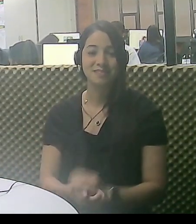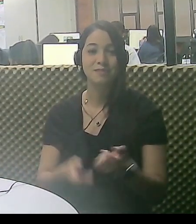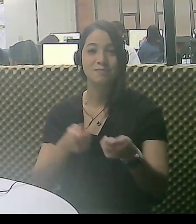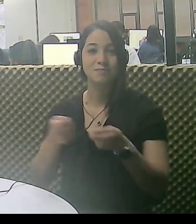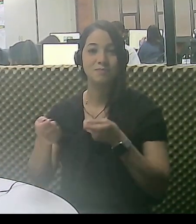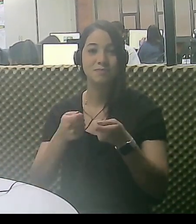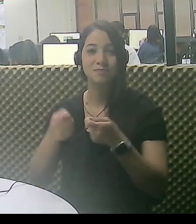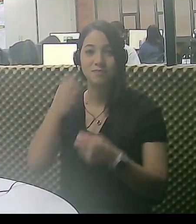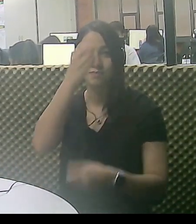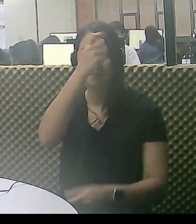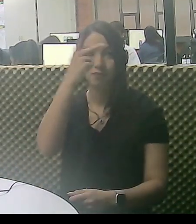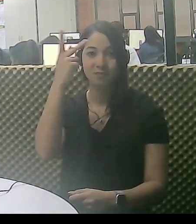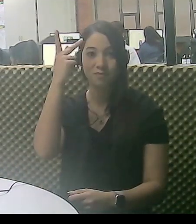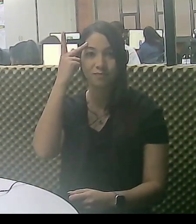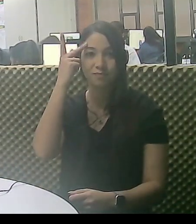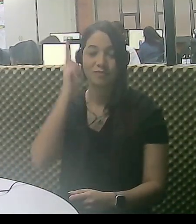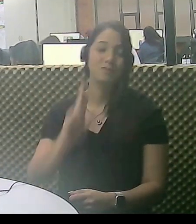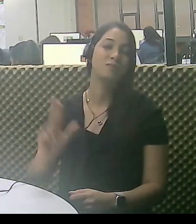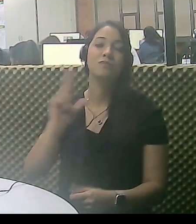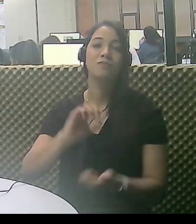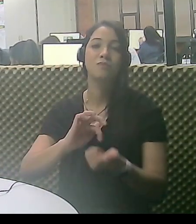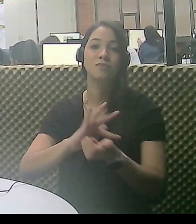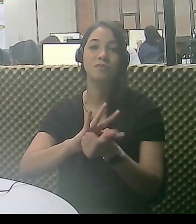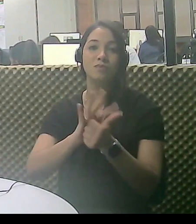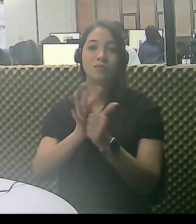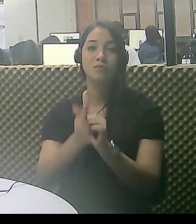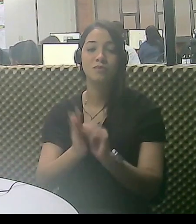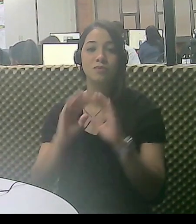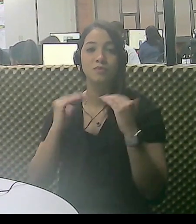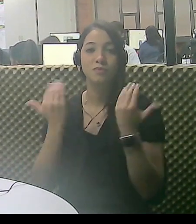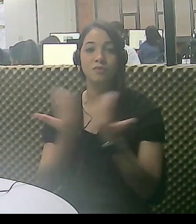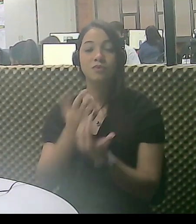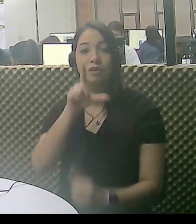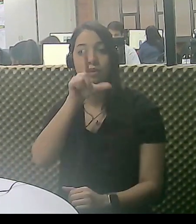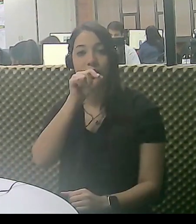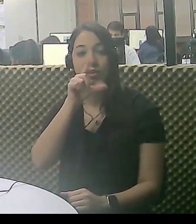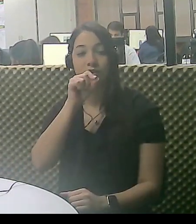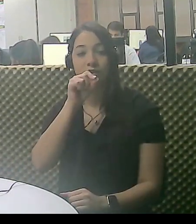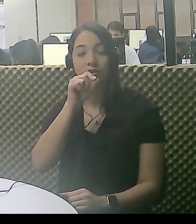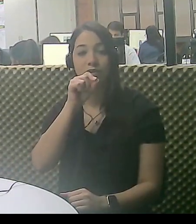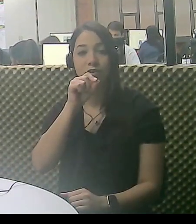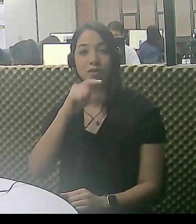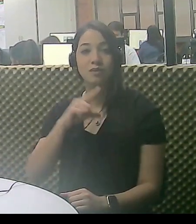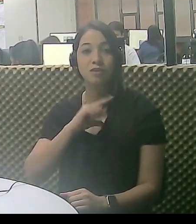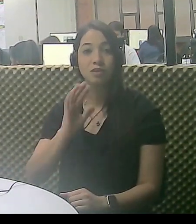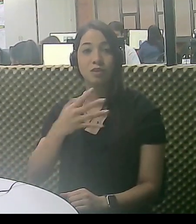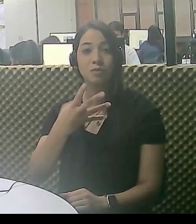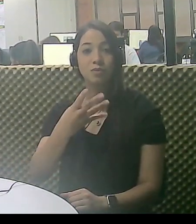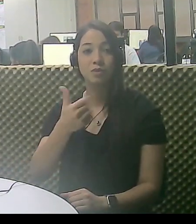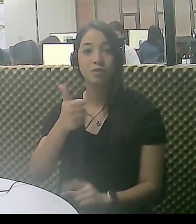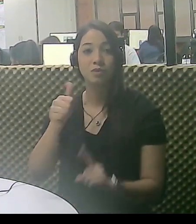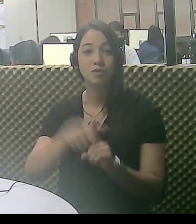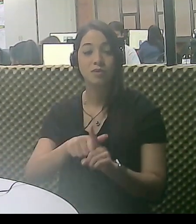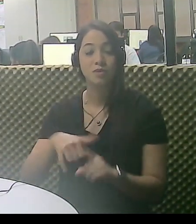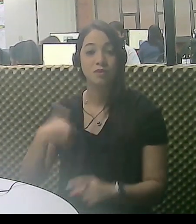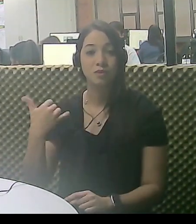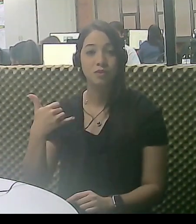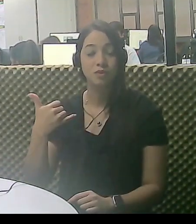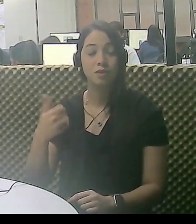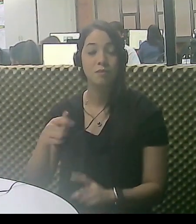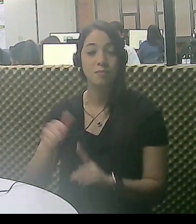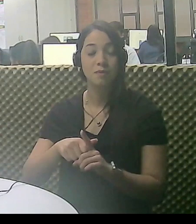Administrado pela Prefeitura de Uberlândia por meio da Futel, o estádio Parque do Sabiá completou 41 anos no último mês de maio e